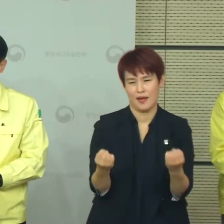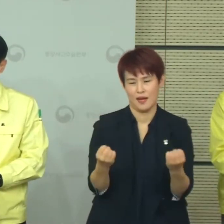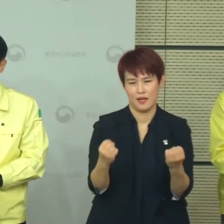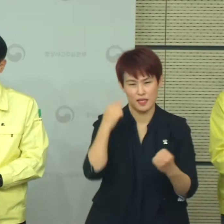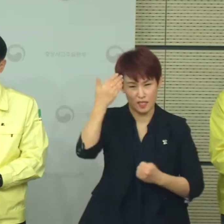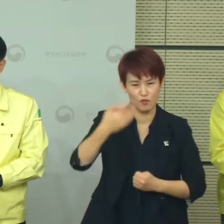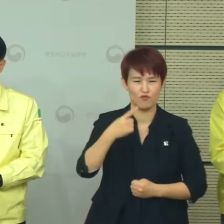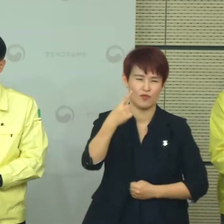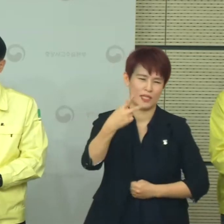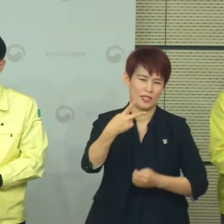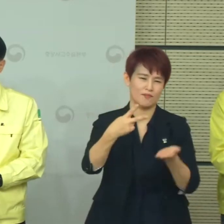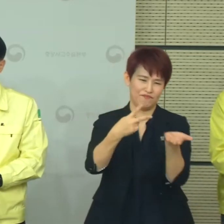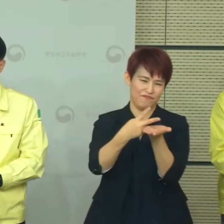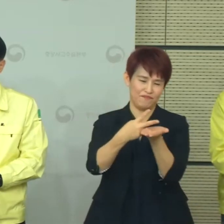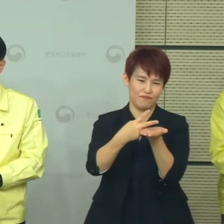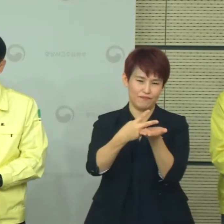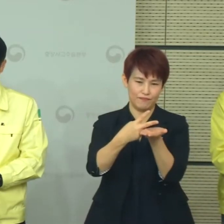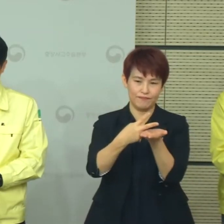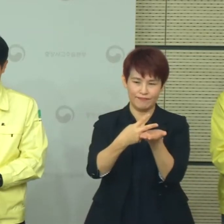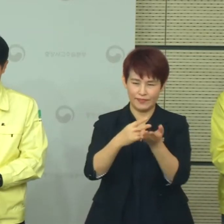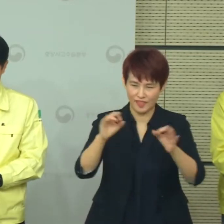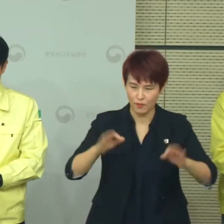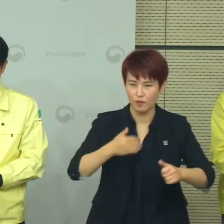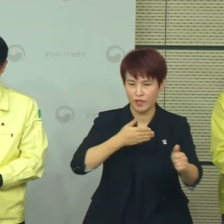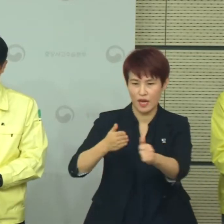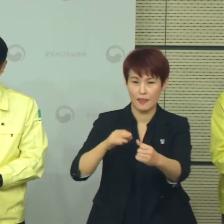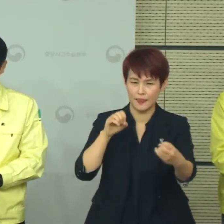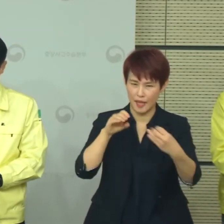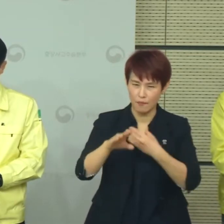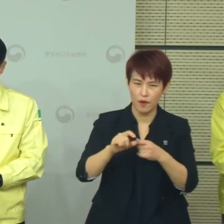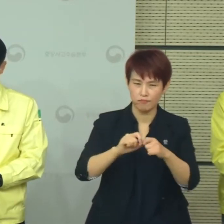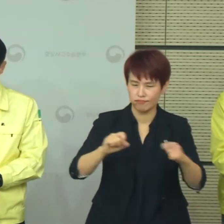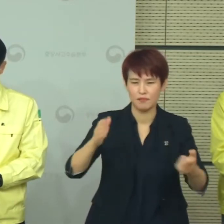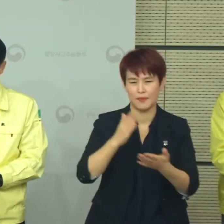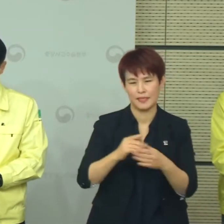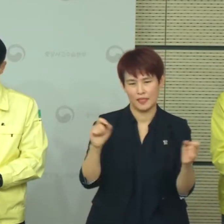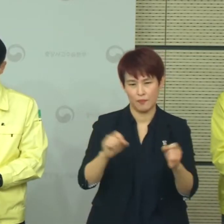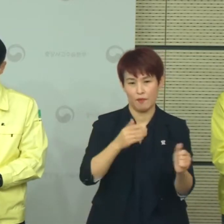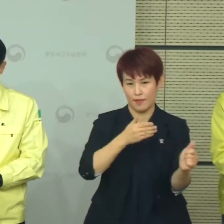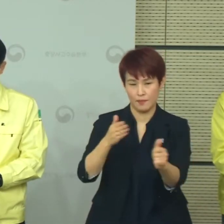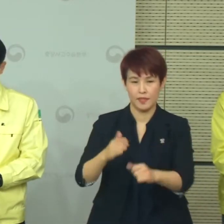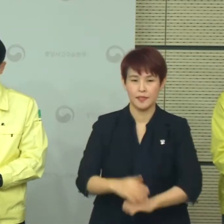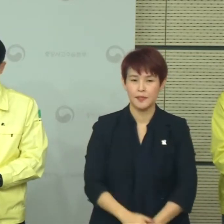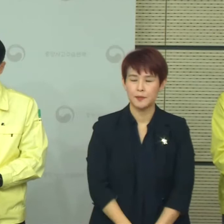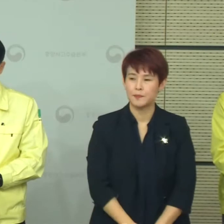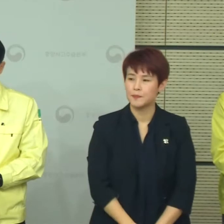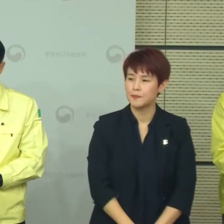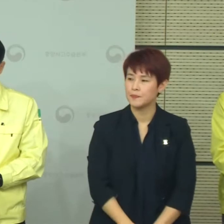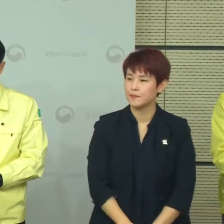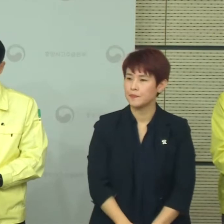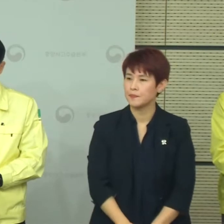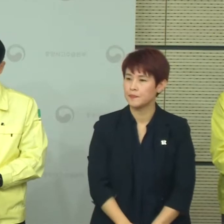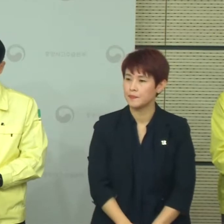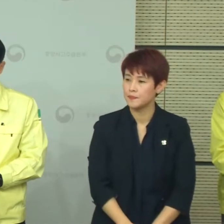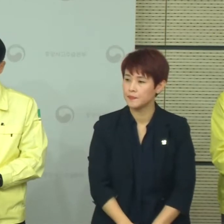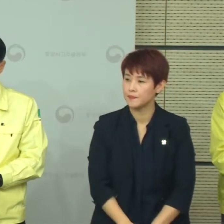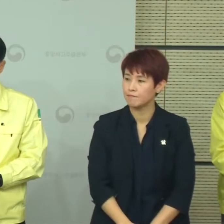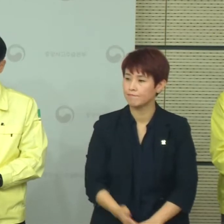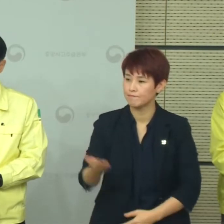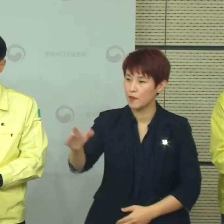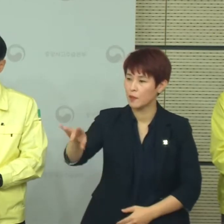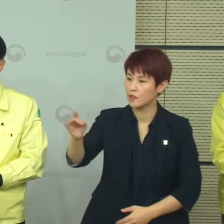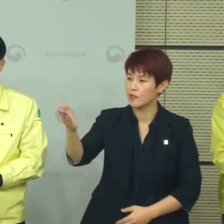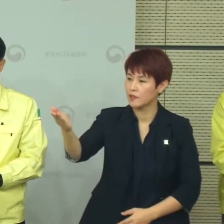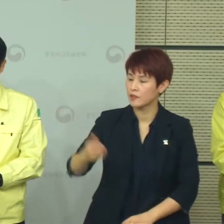질문은 두 가지 이내로 짧게 부탁드리고 답변도 가능하면 짧게 부탁드리겠습니다. 네, 앞부터